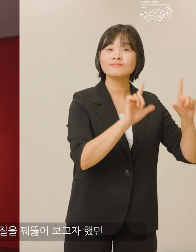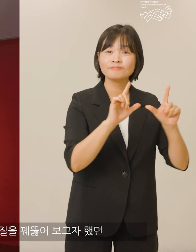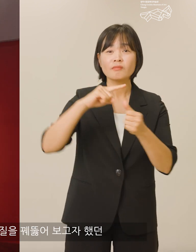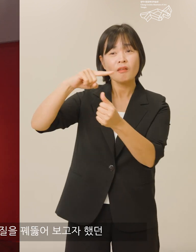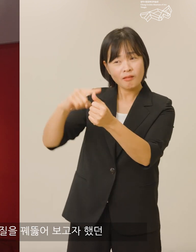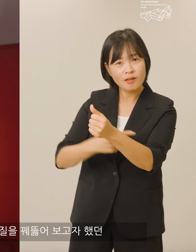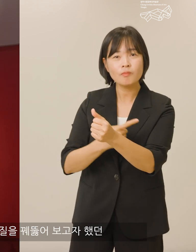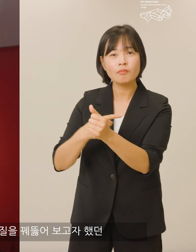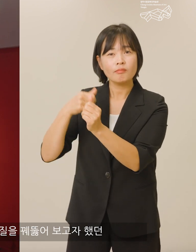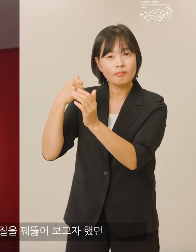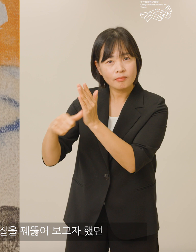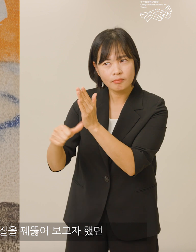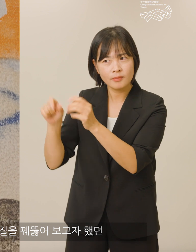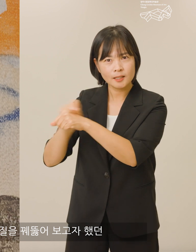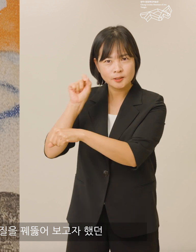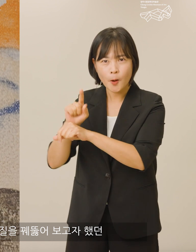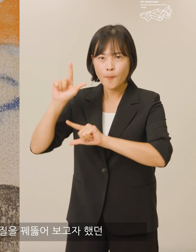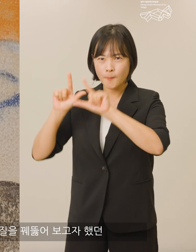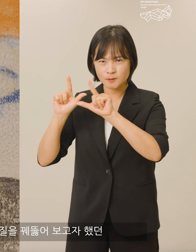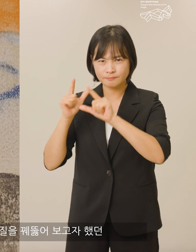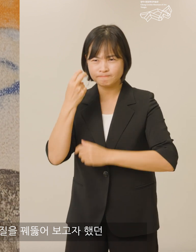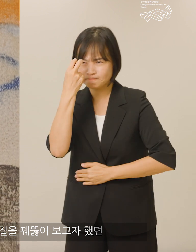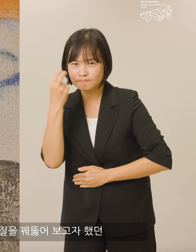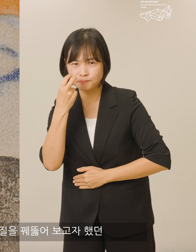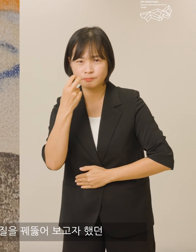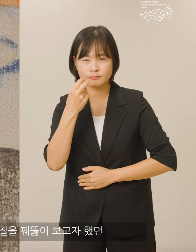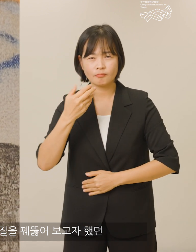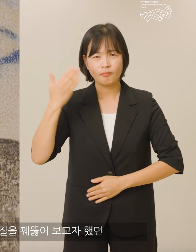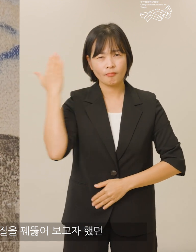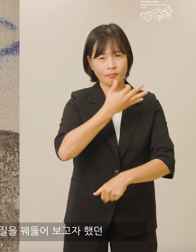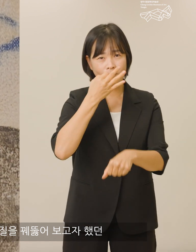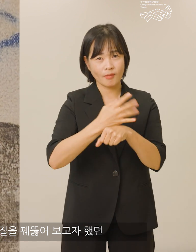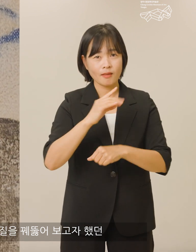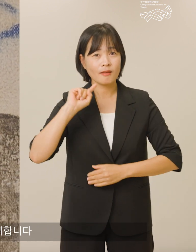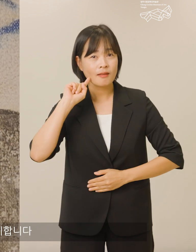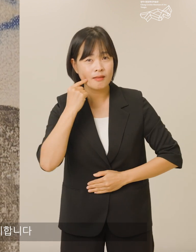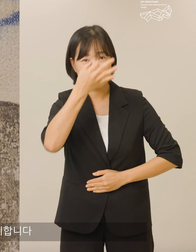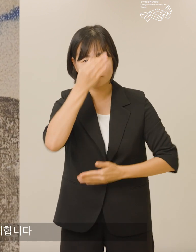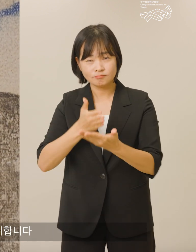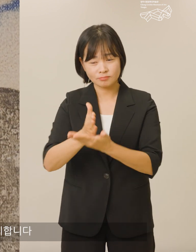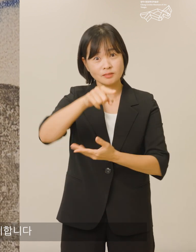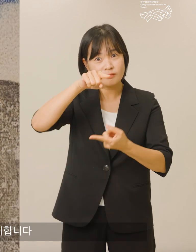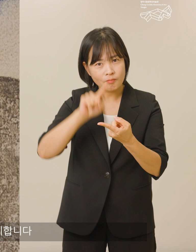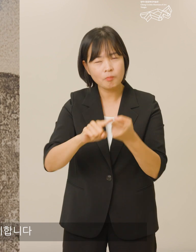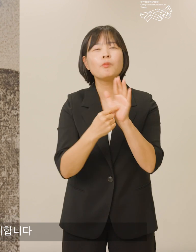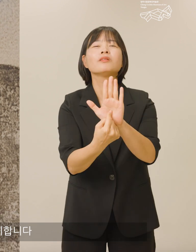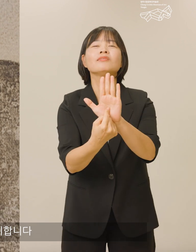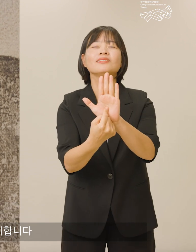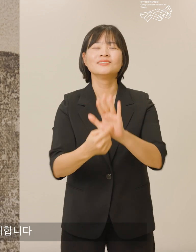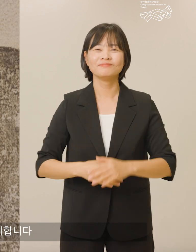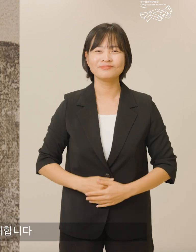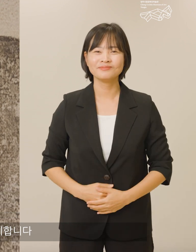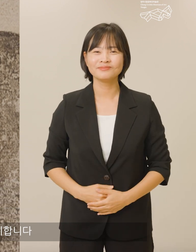화가의 절제되고 소박한 삶은 자연과 사물의 본질을 꿰뚫어 보고자 했던 그의 심플한 예술